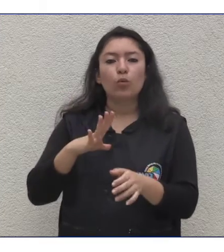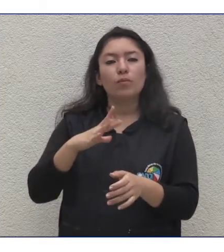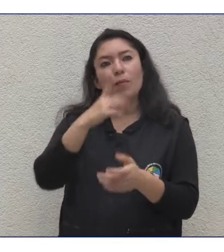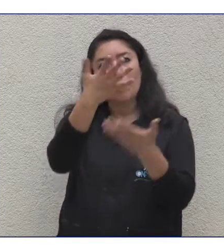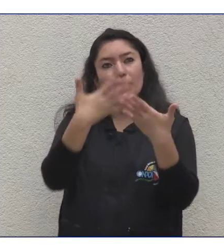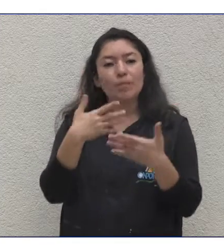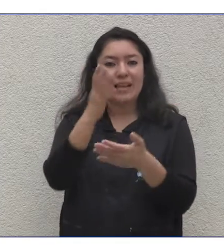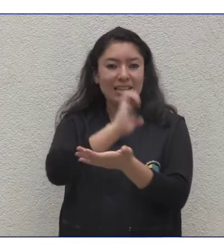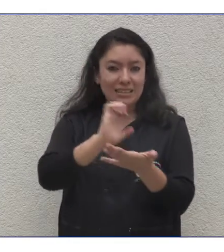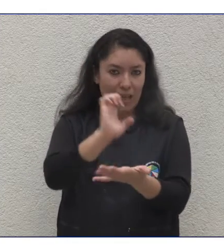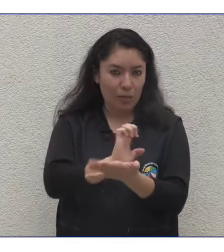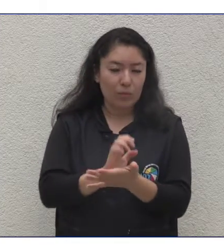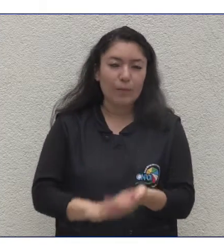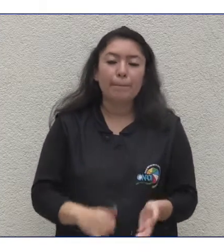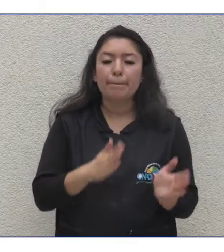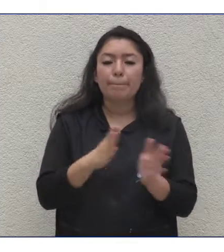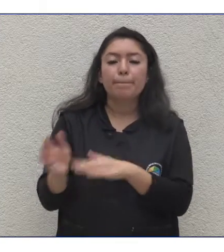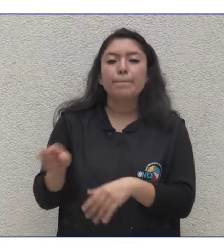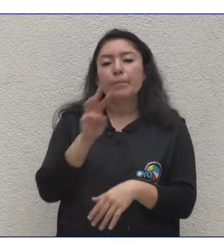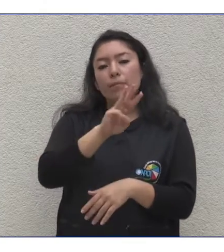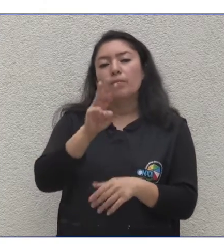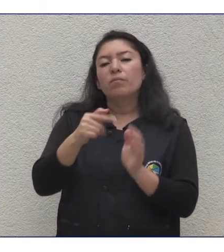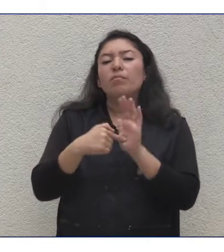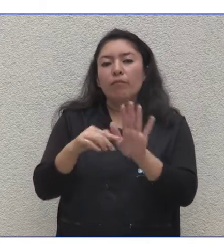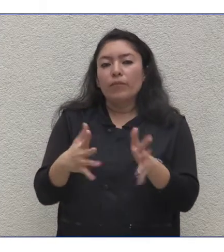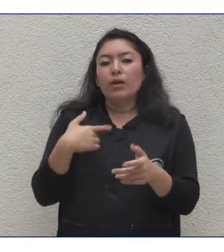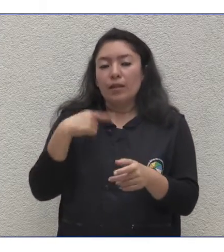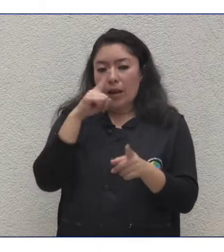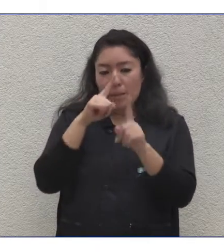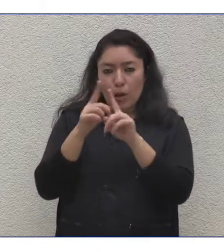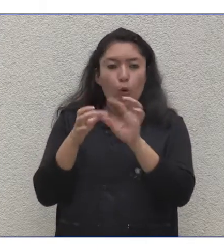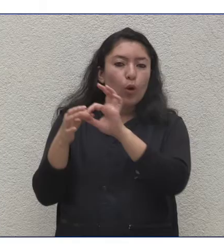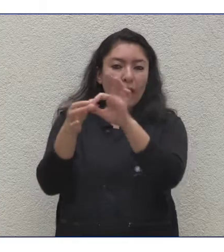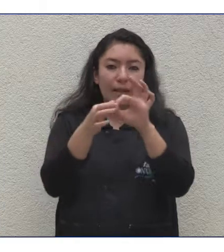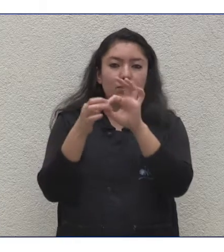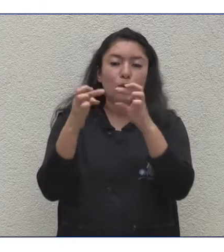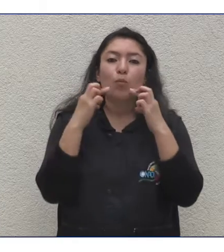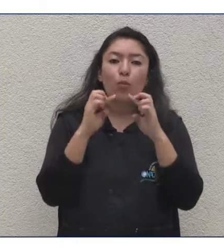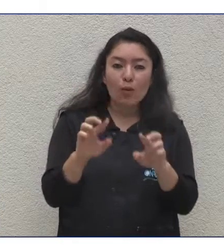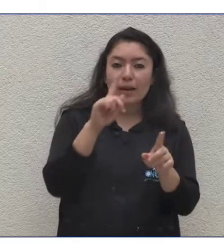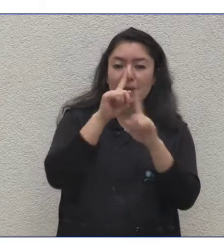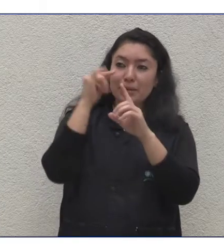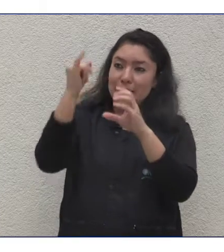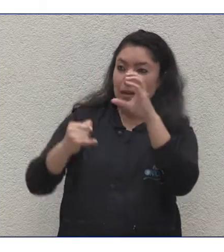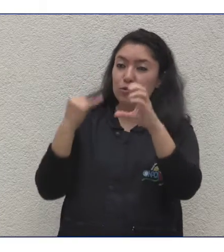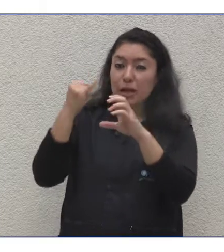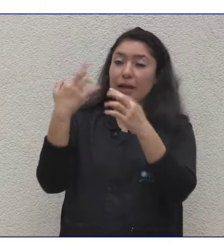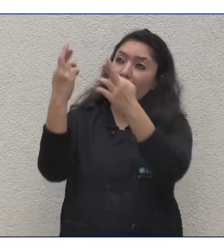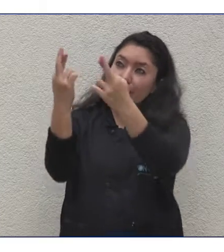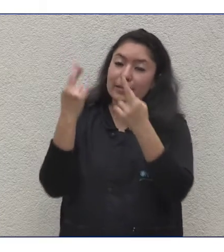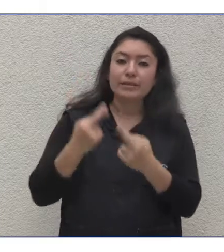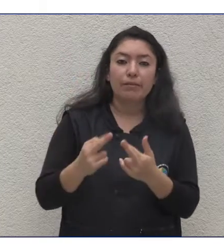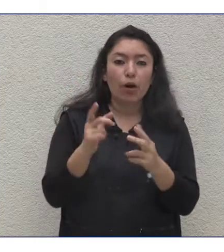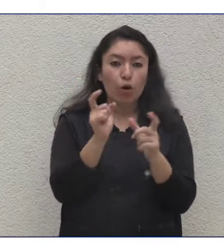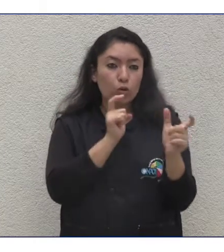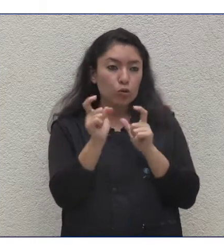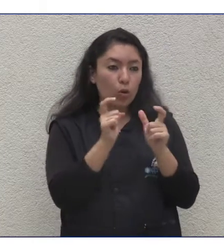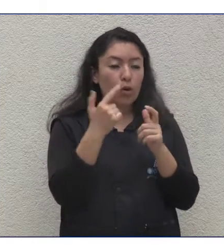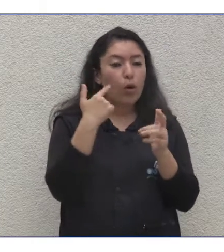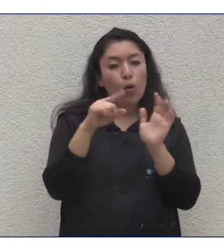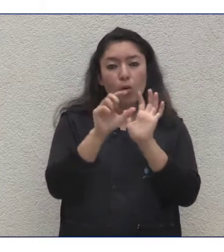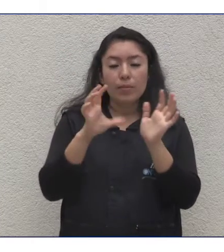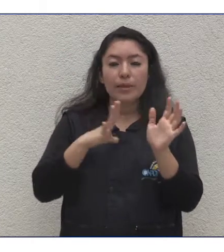bien del Estado. 32. Organismos y entidades públicas o privadas internacionales que reciban, manejen